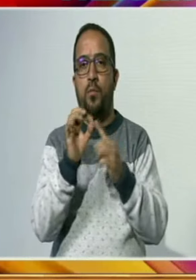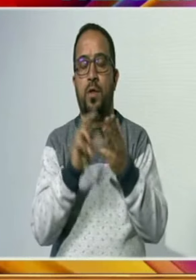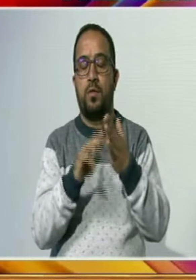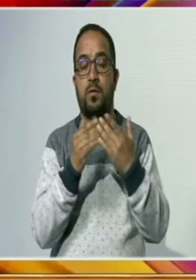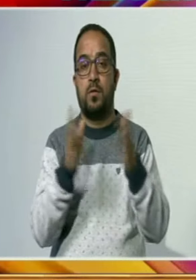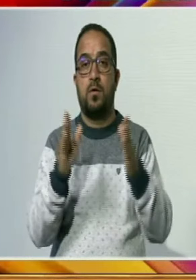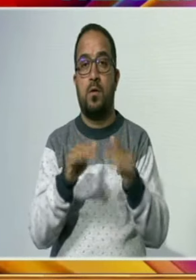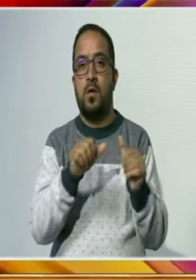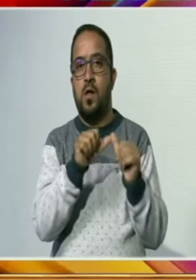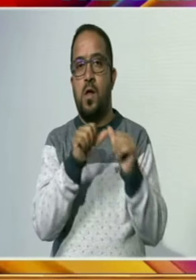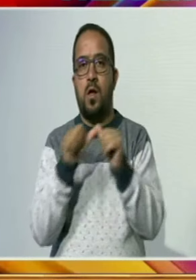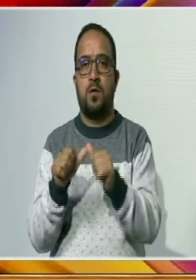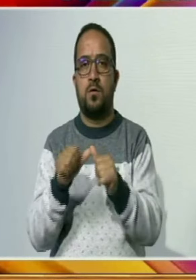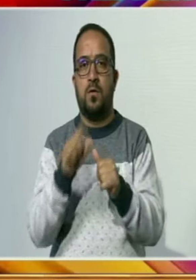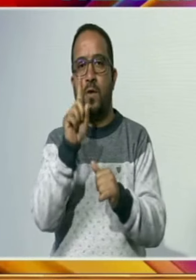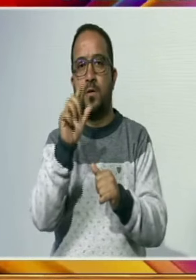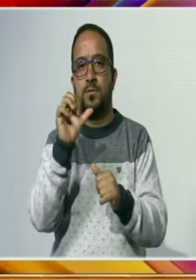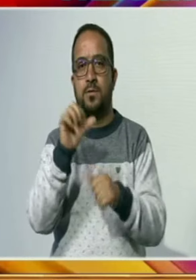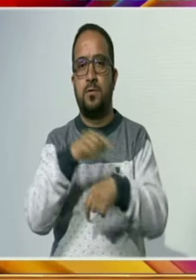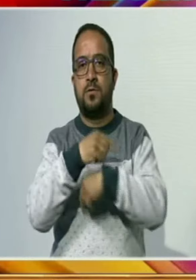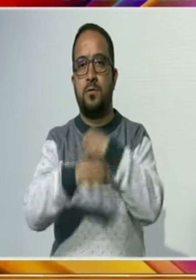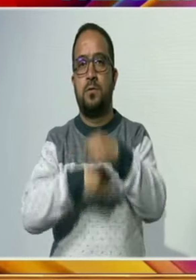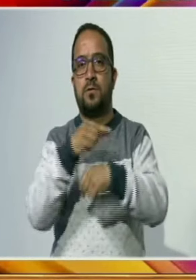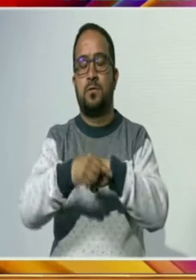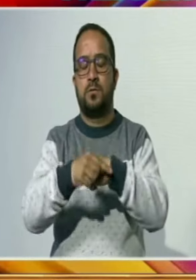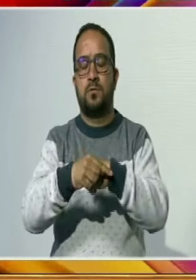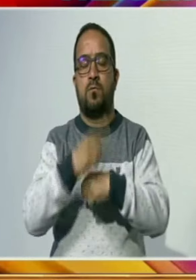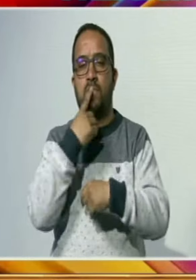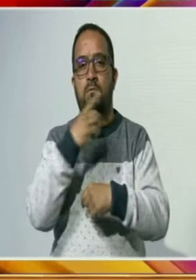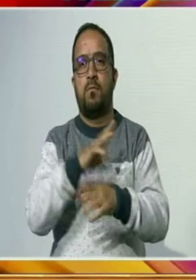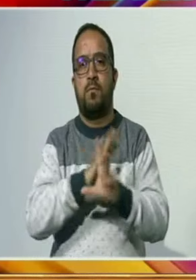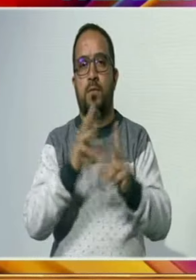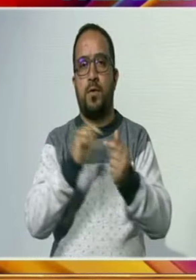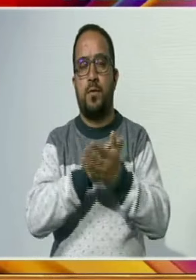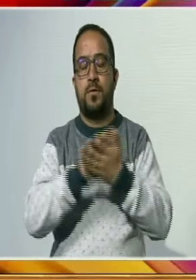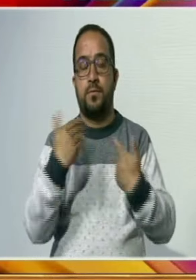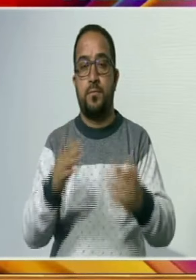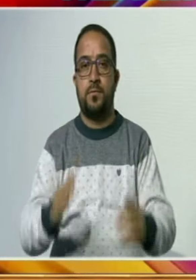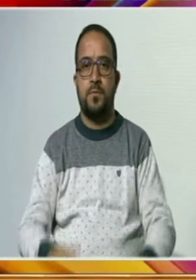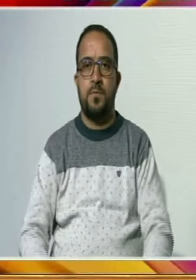اگست کی انیس تاریخ اور رکشہ بندن کے موقع پر اقتدام پذیر ہوگی